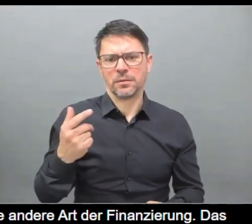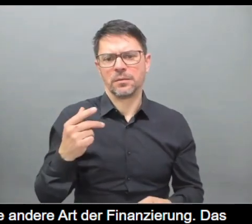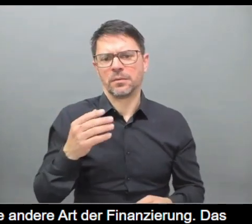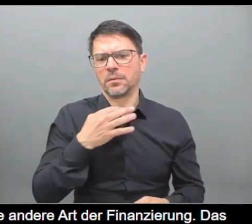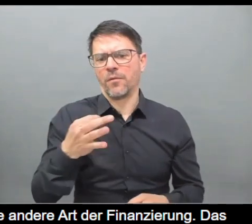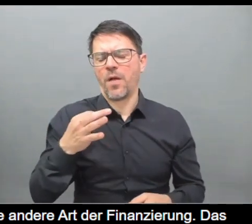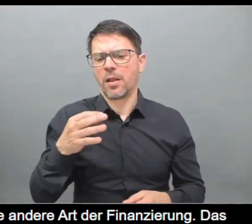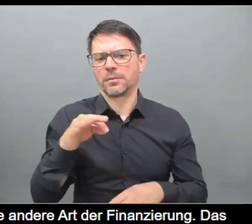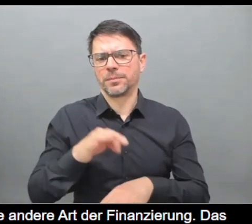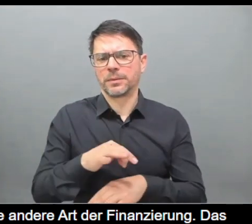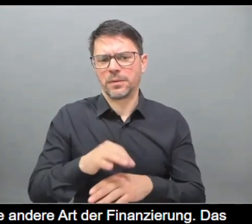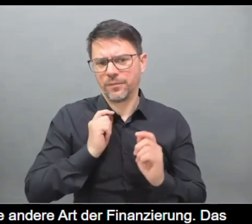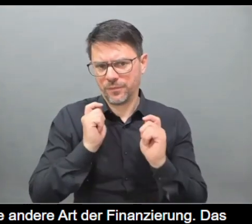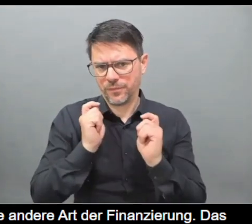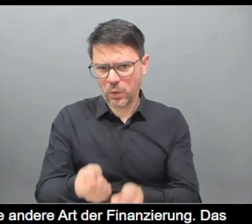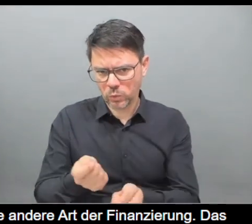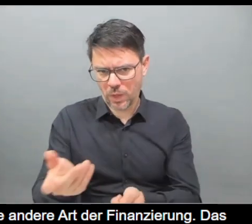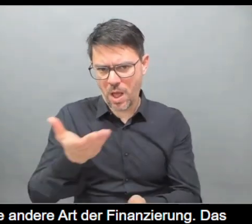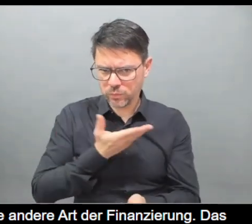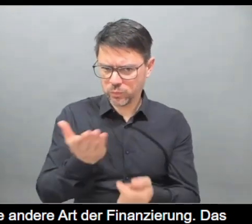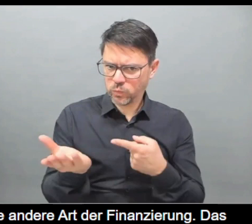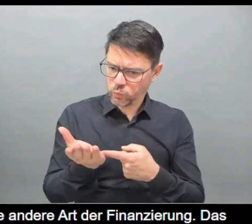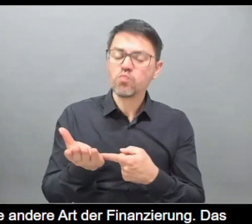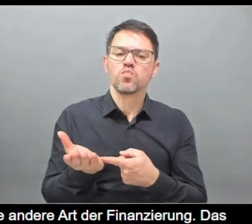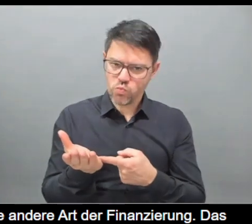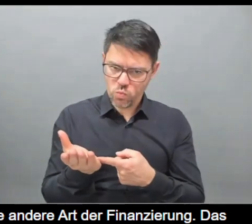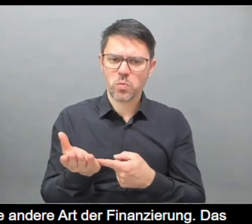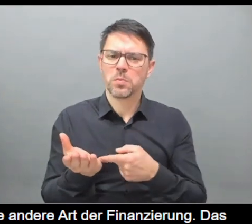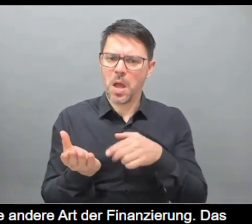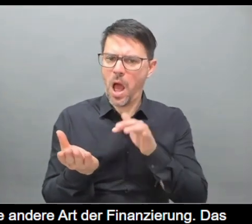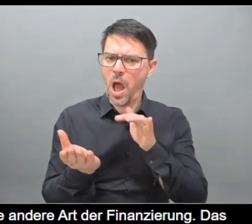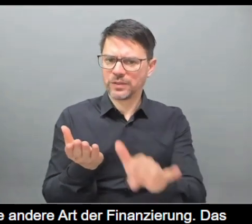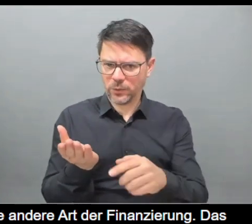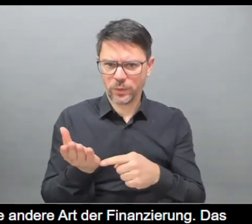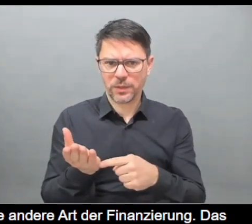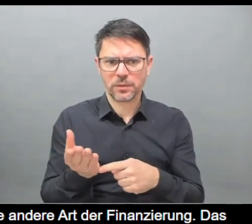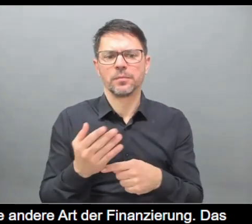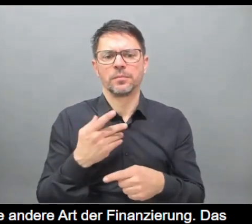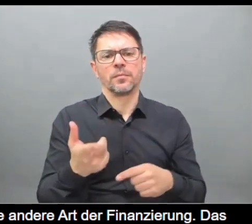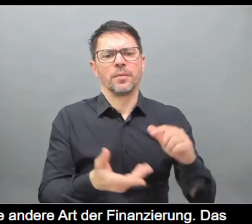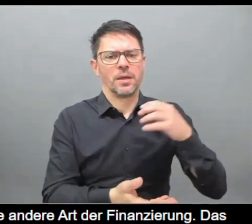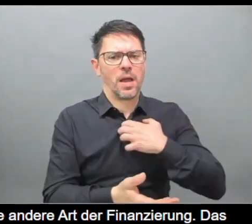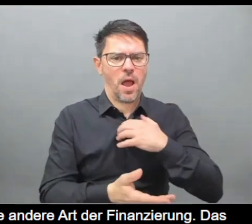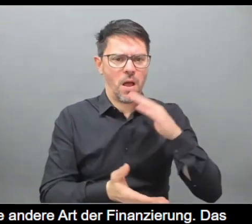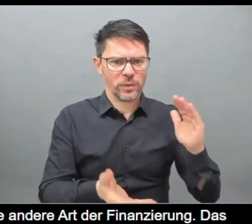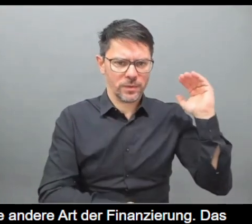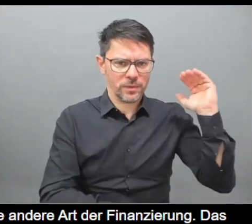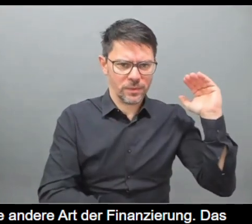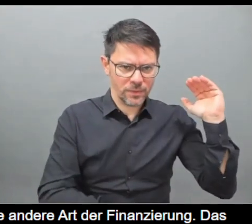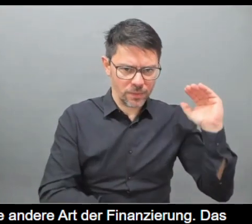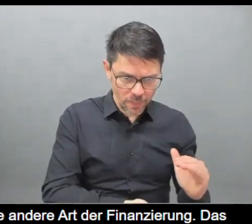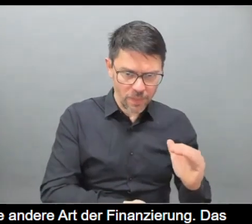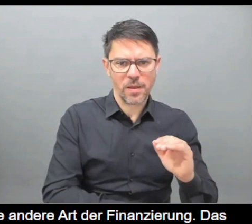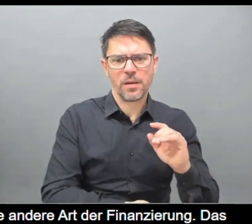Praxis ausschauen. Weil das ist halt anders als in Köln. Das ist anders als in Düsseldorf, wenn ich hier das flache Land habe. Und die meisten Menschen wohnen eben am